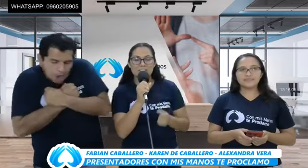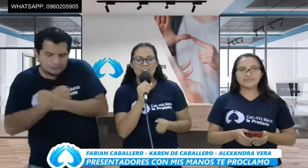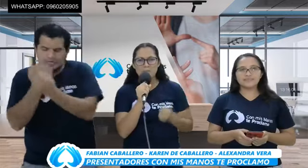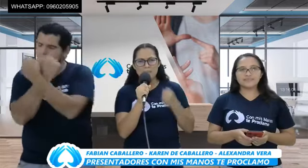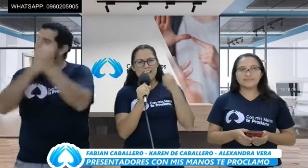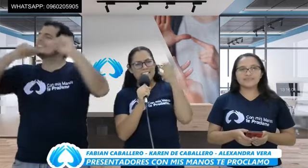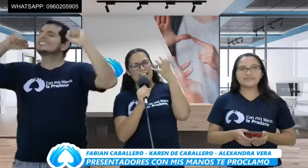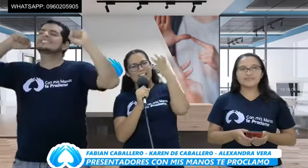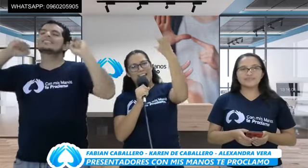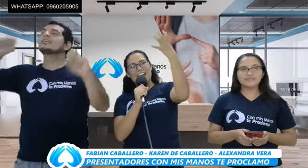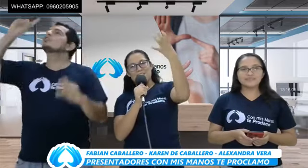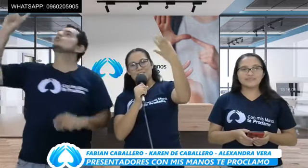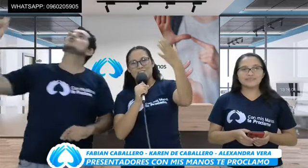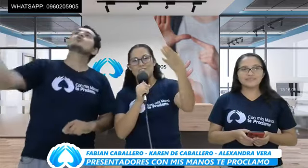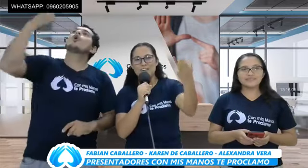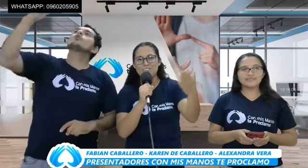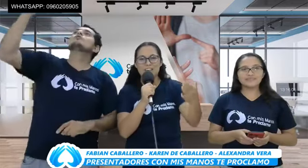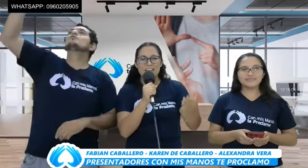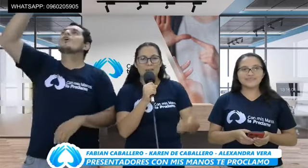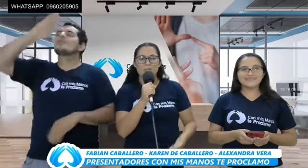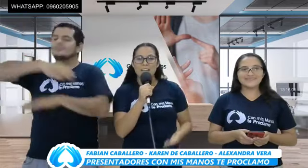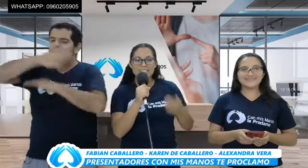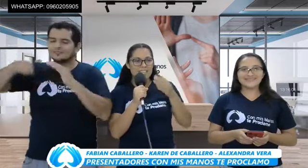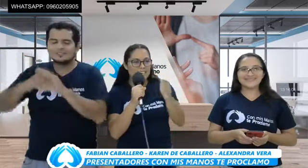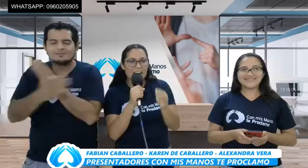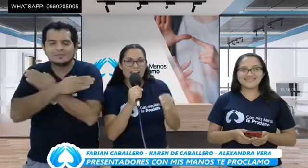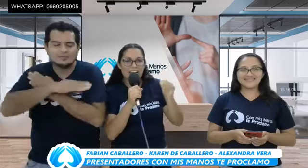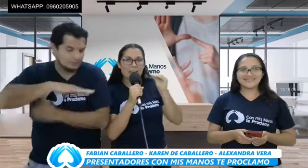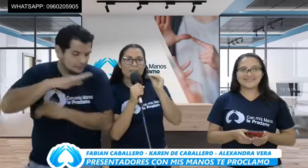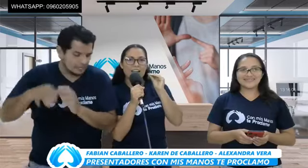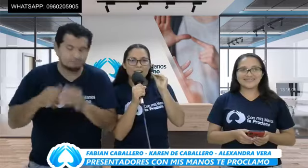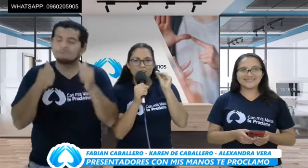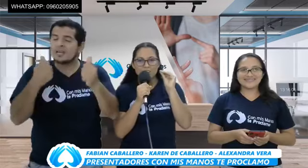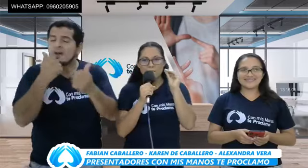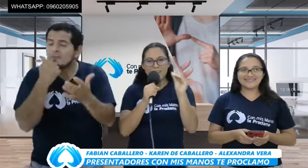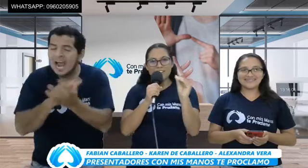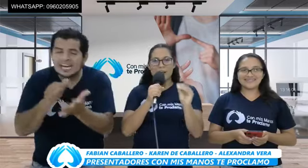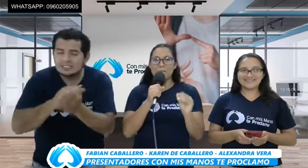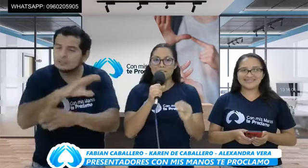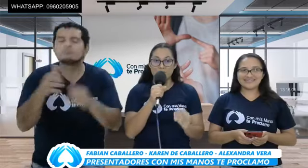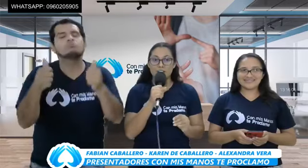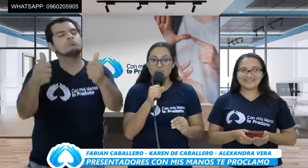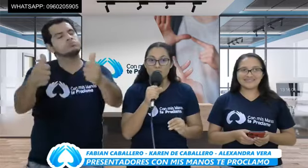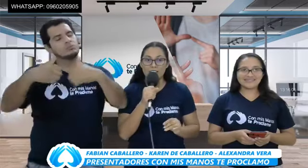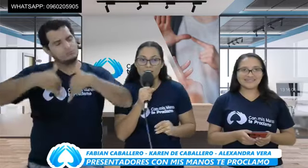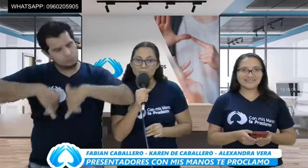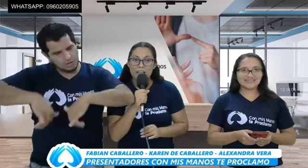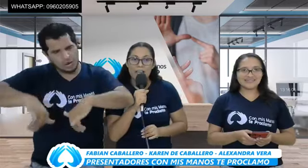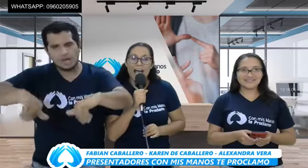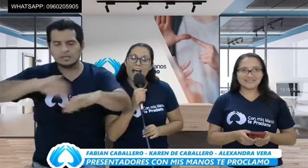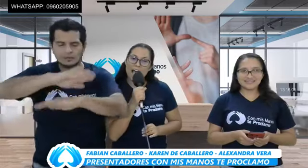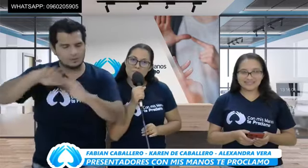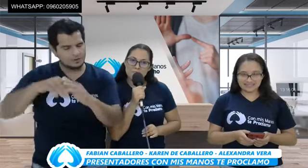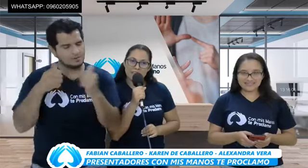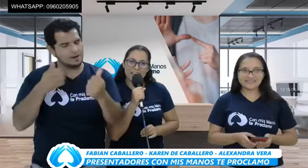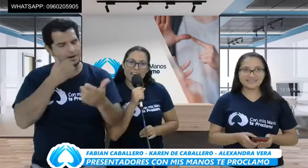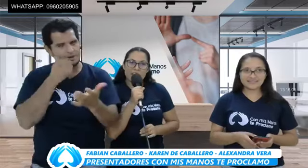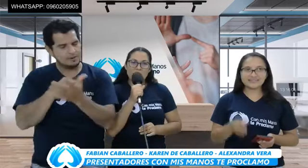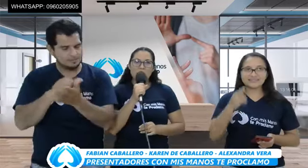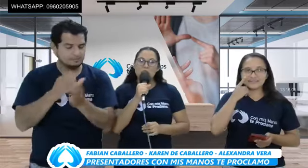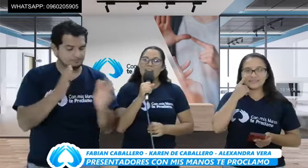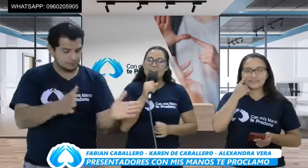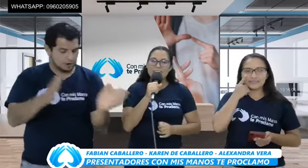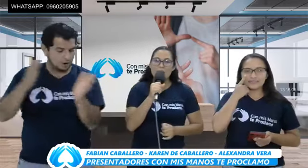que estamos haciendo y poder exaltar a nuestro Dios y poder enseñar y dar el conocimiento a las personas sordas.